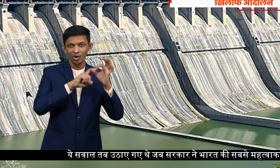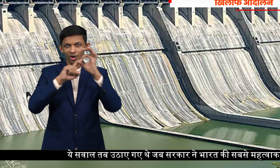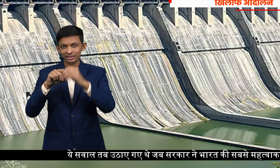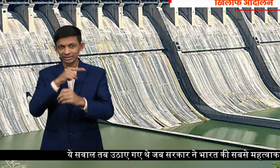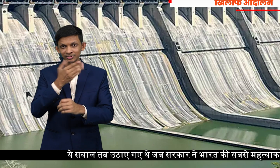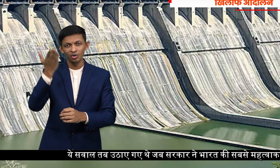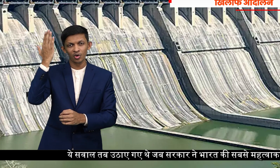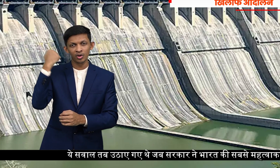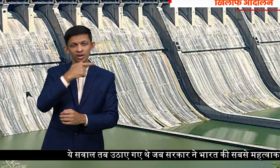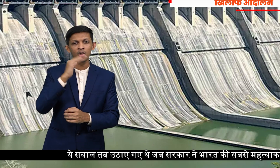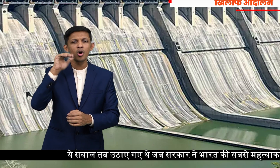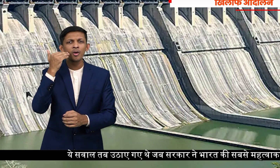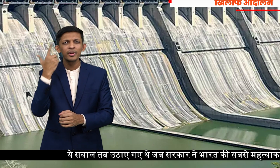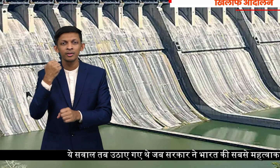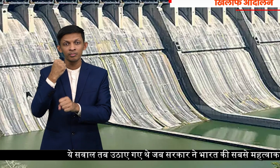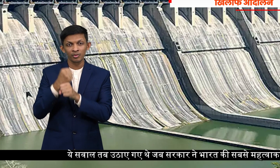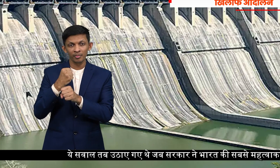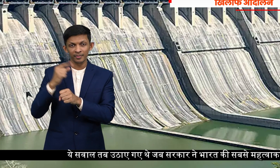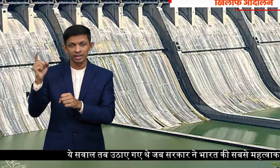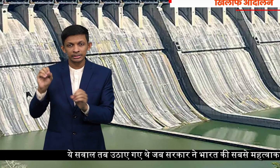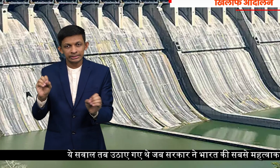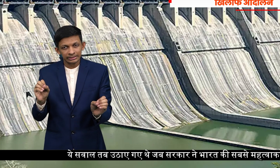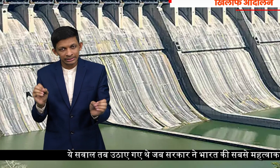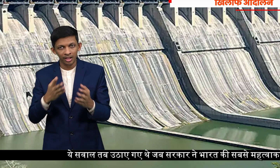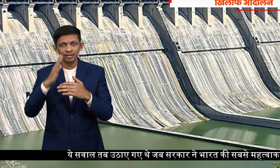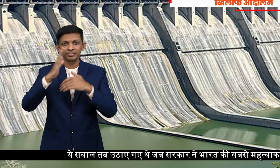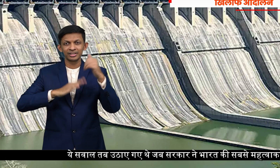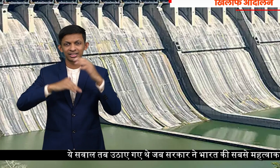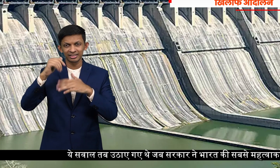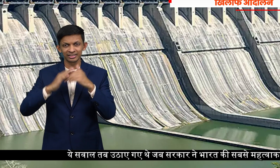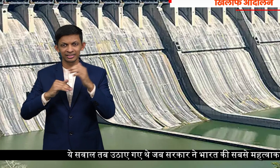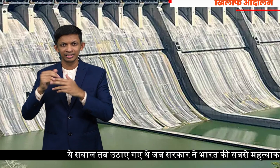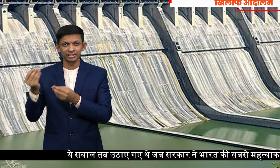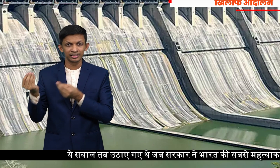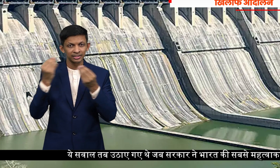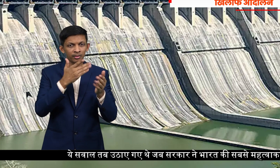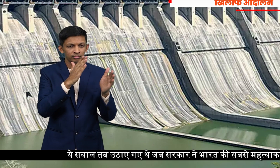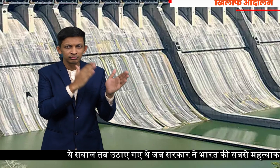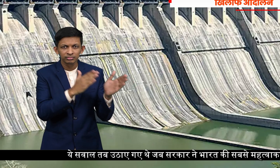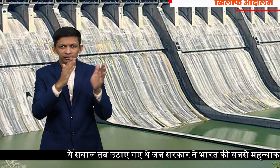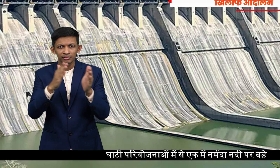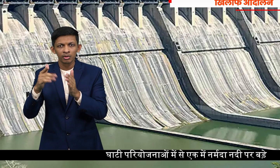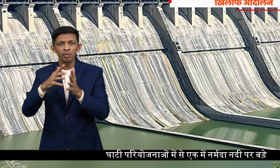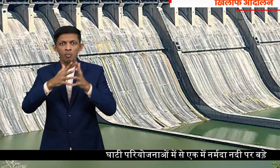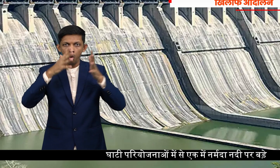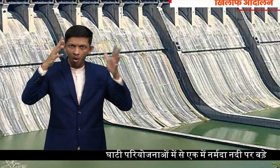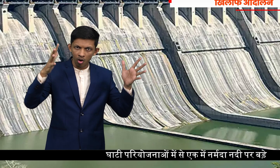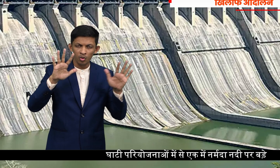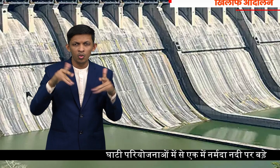ये सवाल तब उठाए गए थे जब सरकार ने भारत की सबसे महत्वाकांक्षा नदी